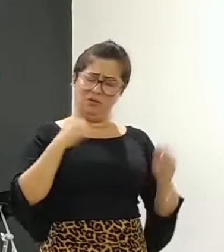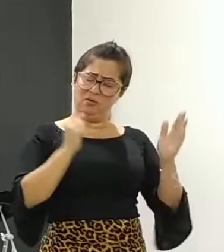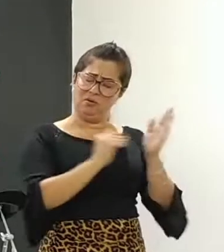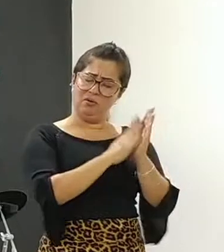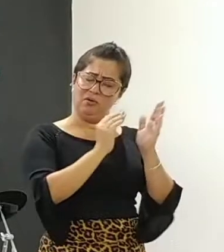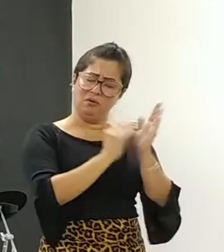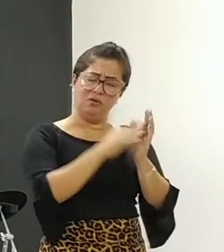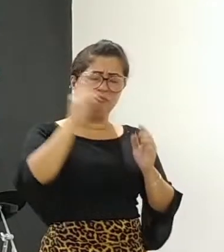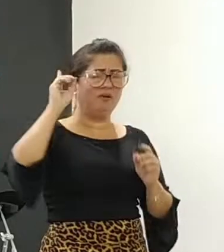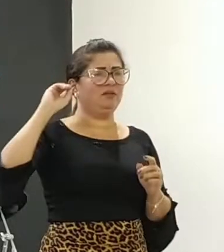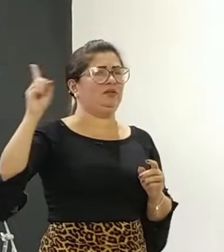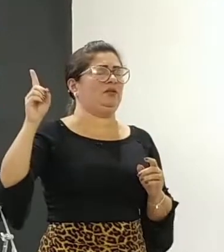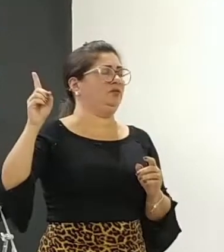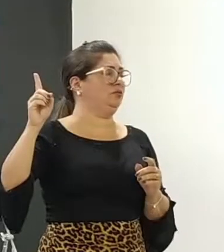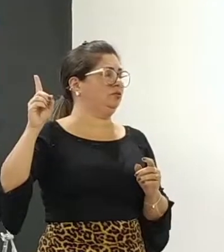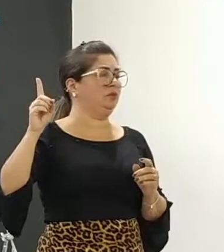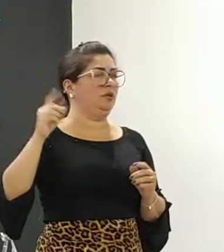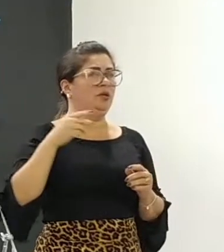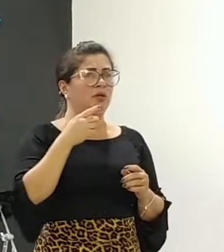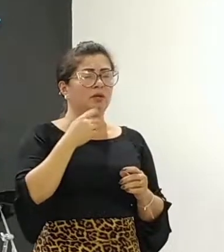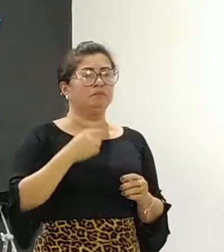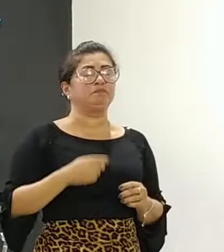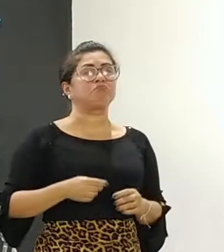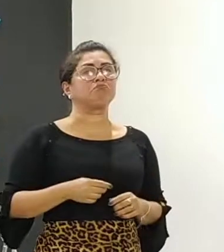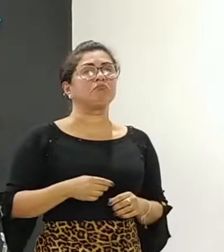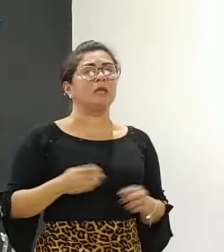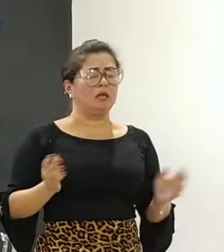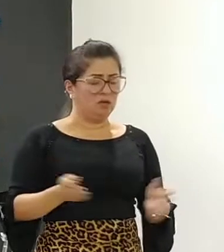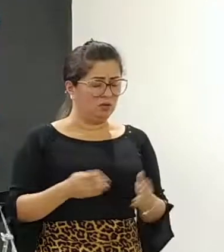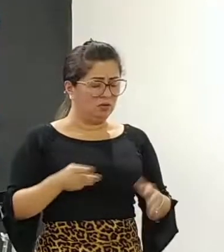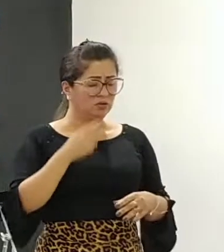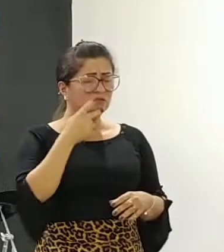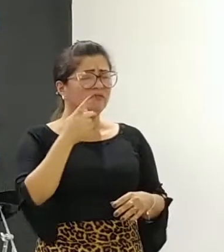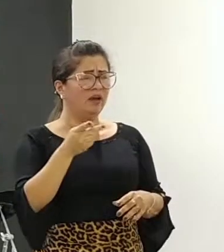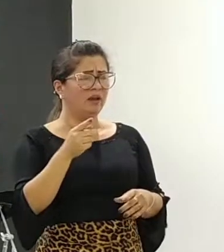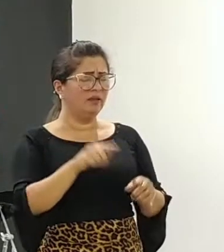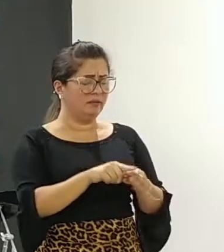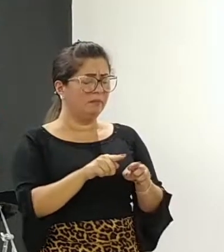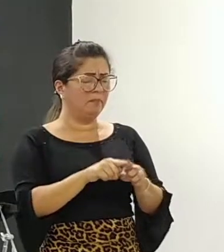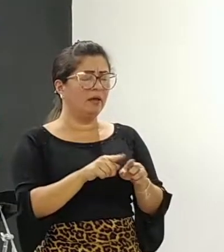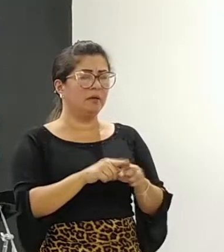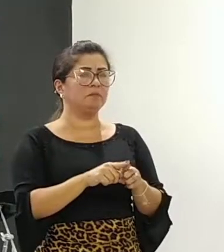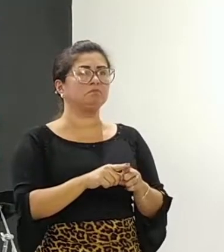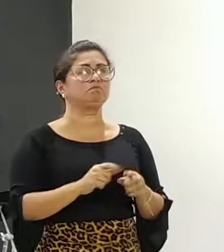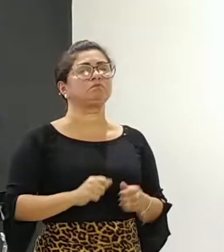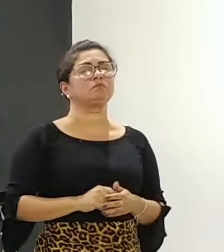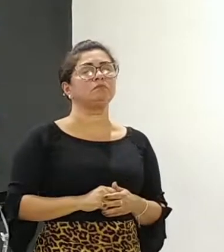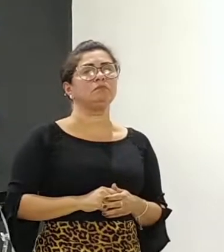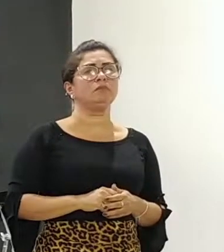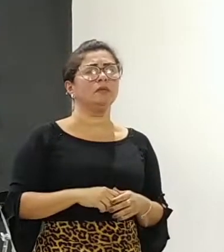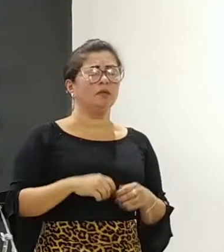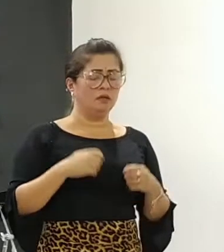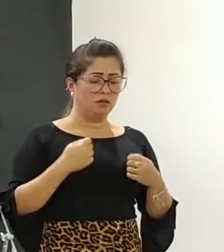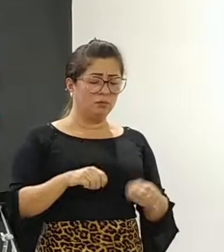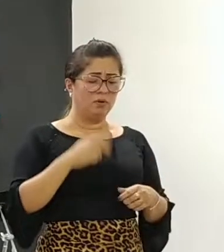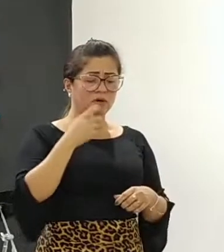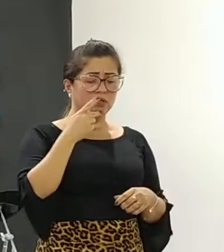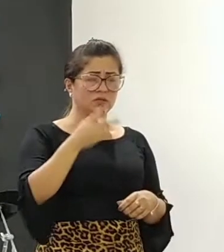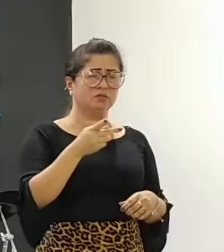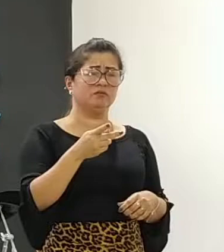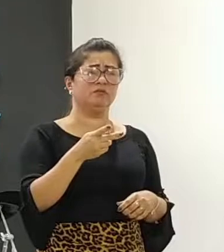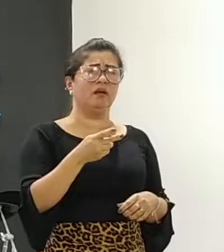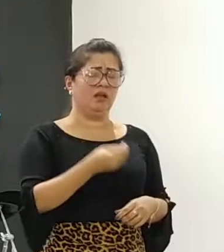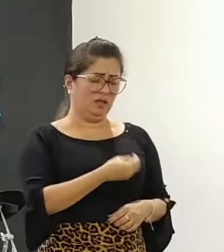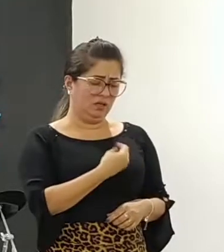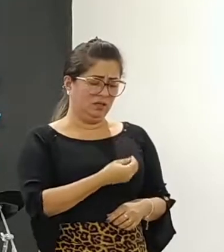Deus. Hoje eu até falei uma frase que eu também costumo falar, que você eu posso falar de Deus a minha vida inteira